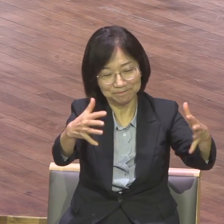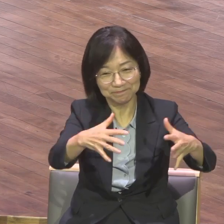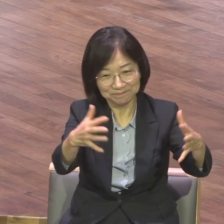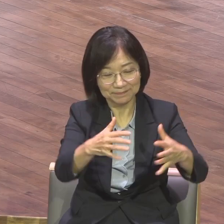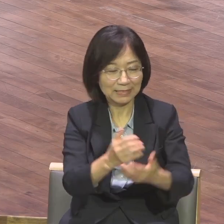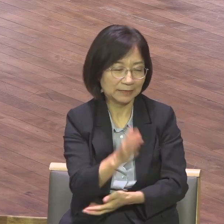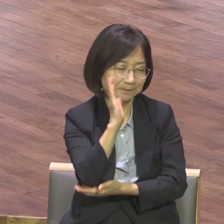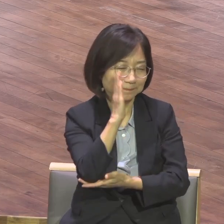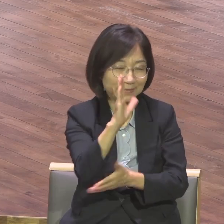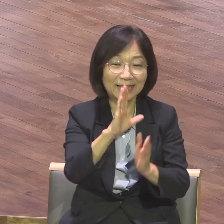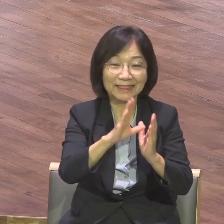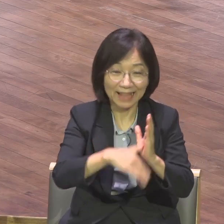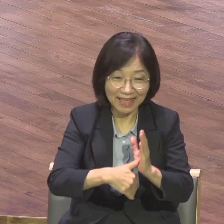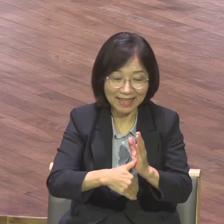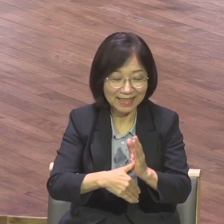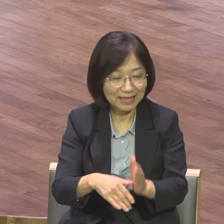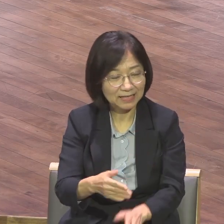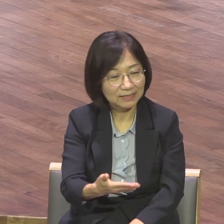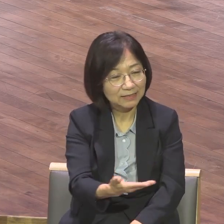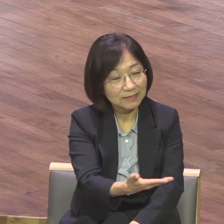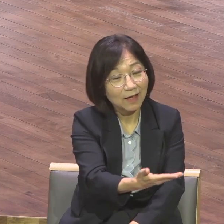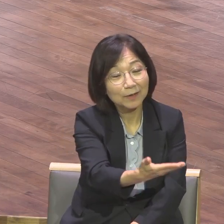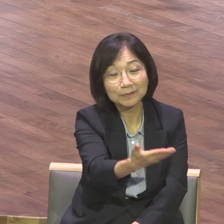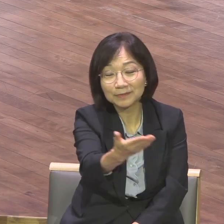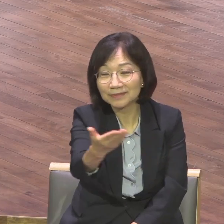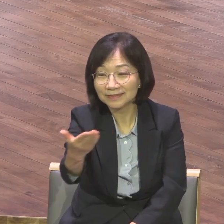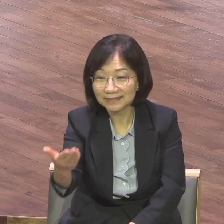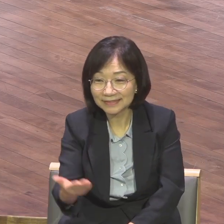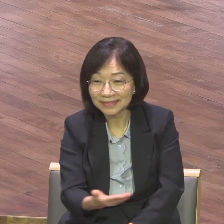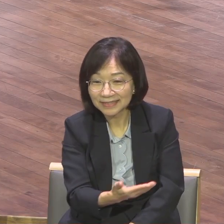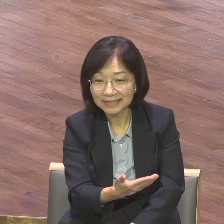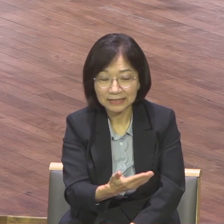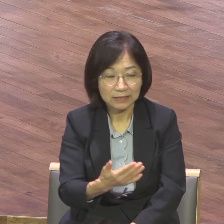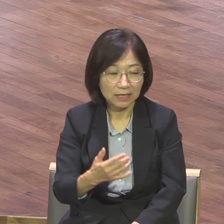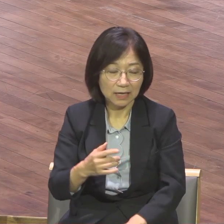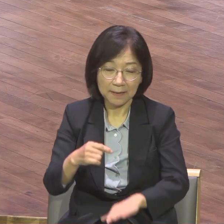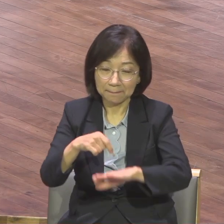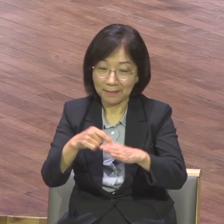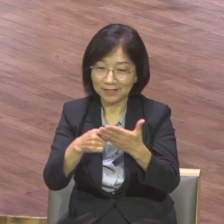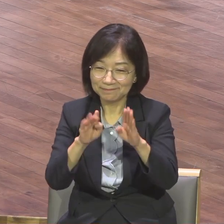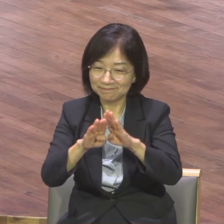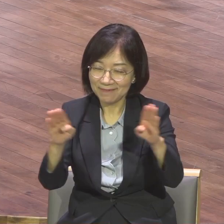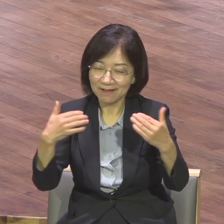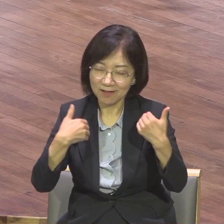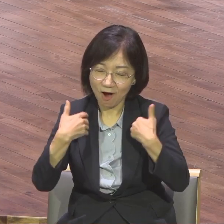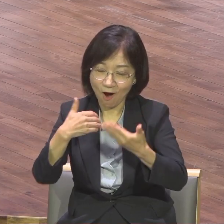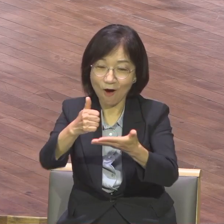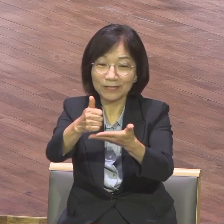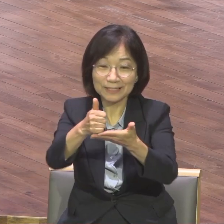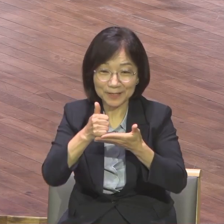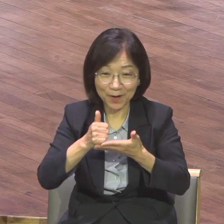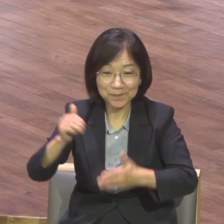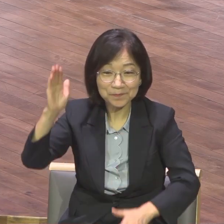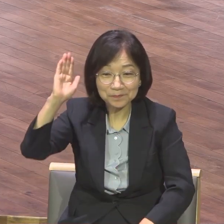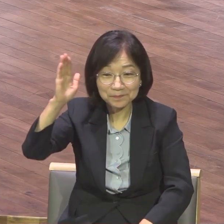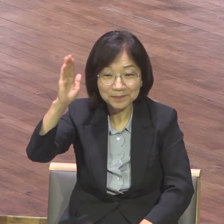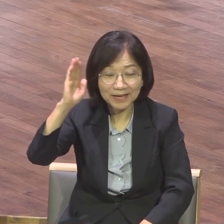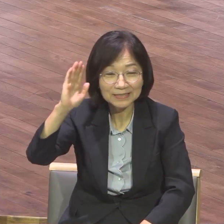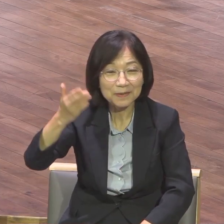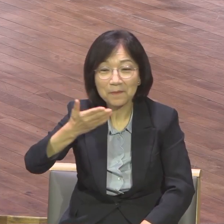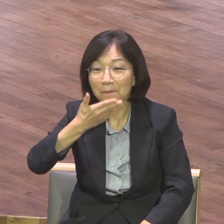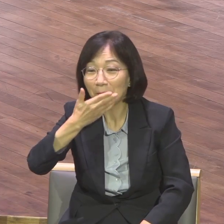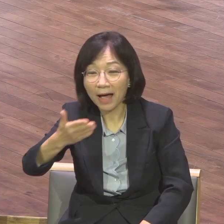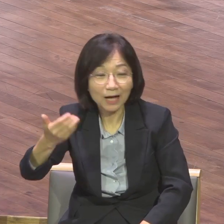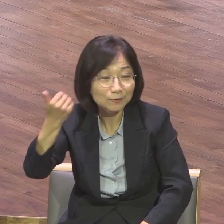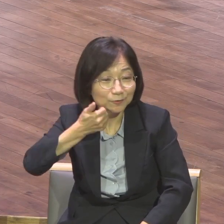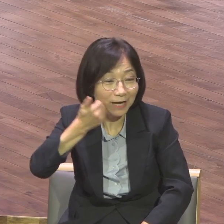목사님들, 여기 온 주의 종들 여러분, 영접 메시지를 할 수 있는 분은 지금 나와서 해 주시면